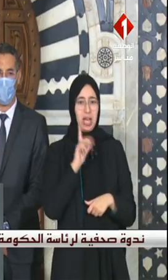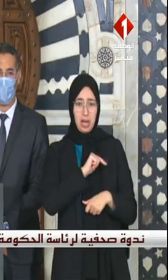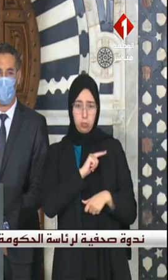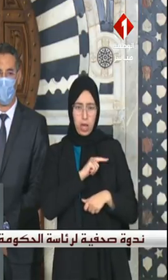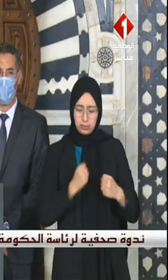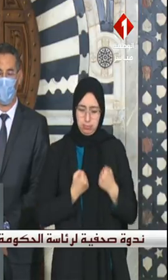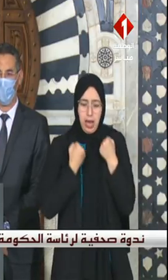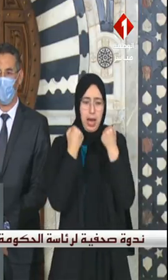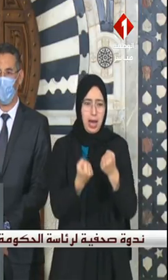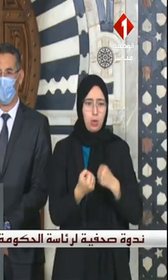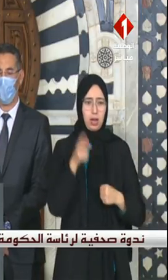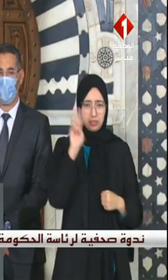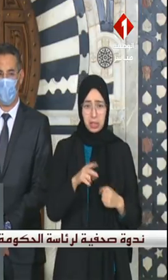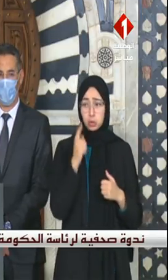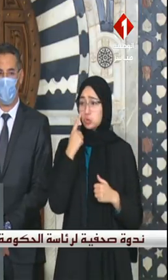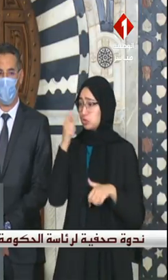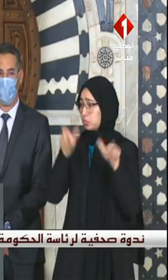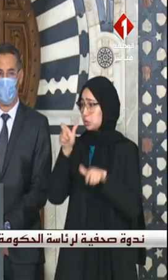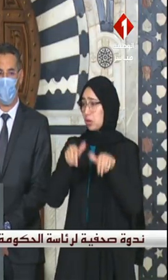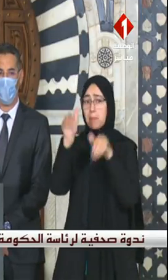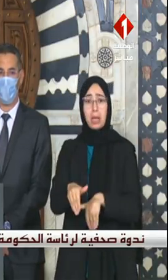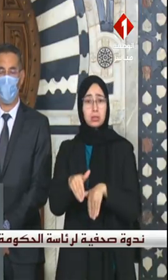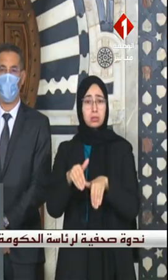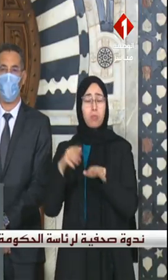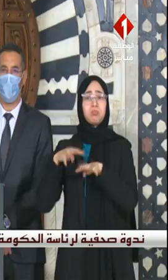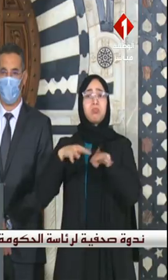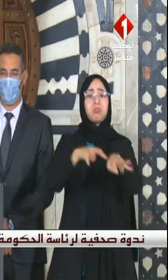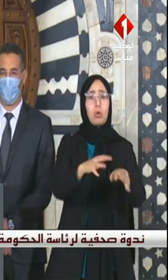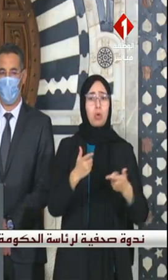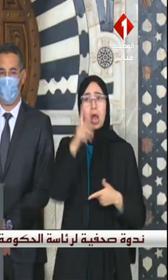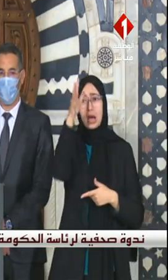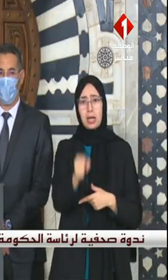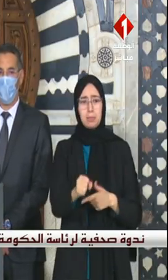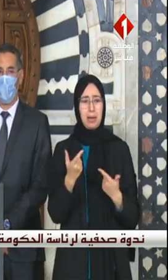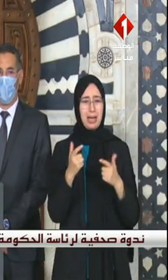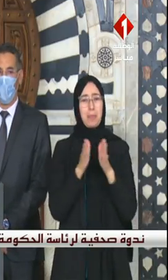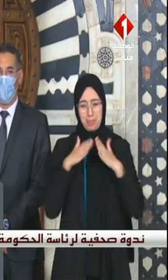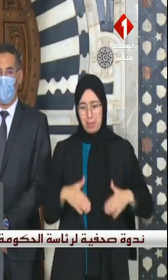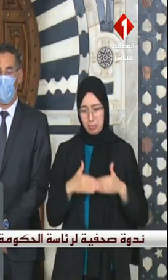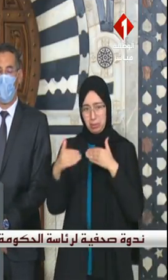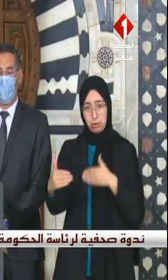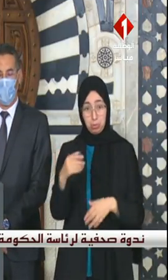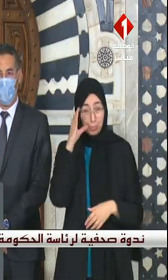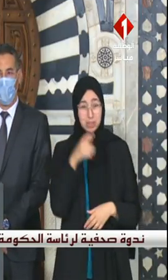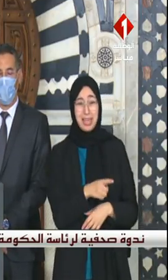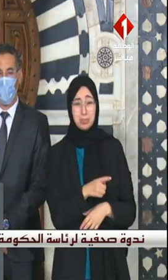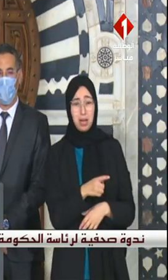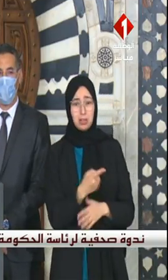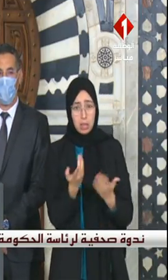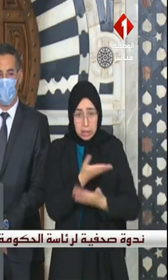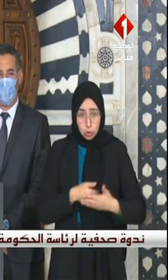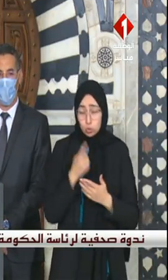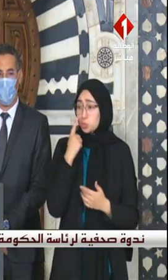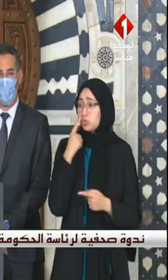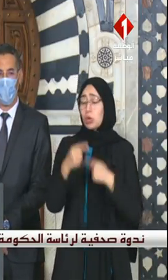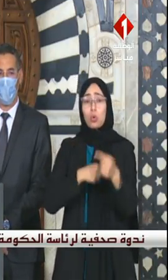المجهود اللي قاعدين يقوموا به، لكن يتعداوا عليهم ويقولوا لهم هيا ربي معاكم، المهم ابعدوا شوية على بعضكم. هذوما معطيات،